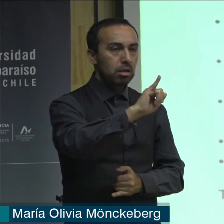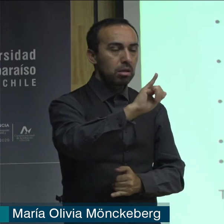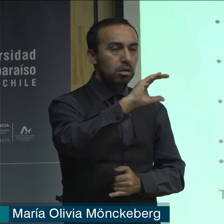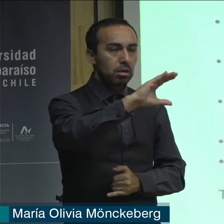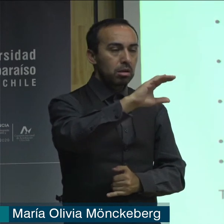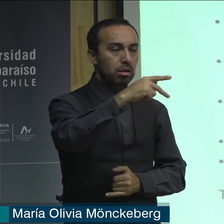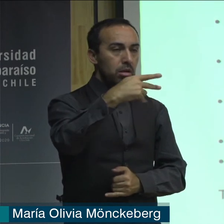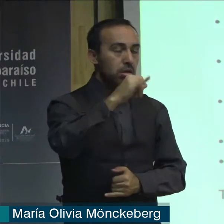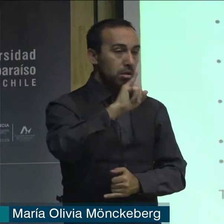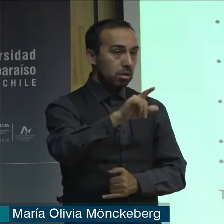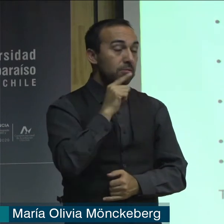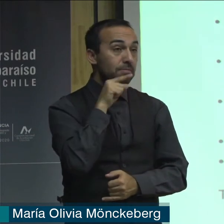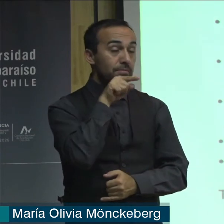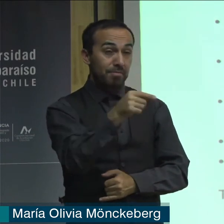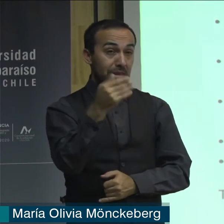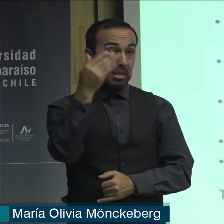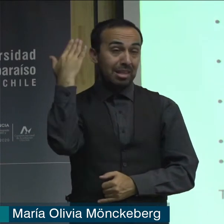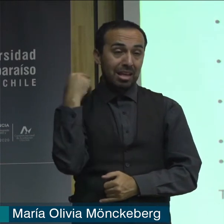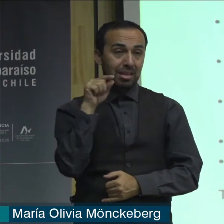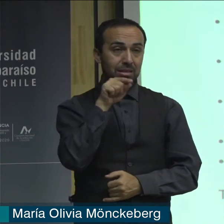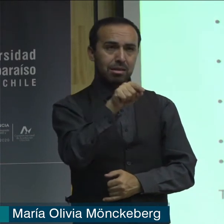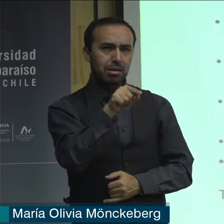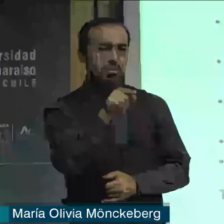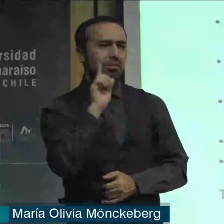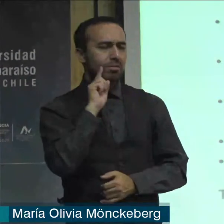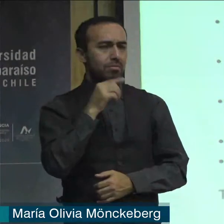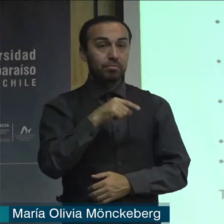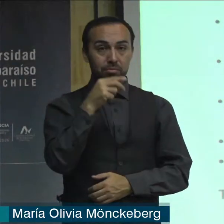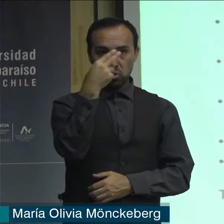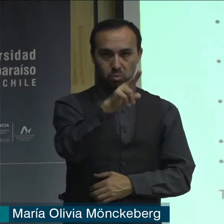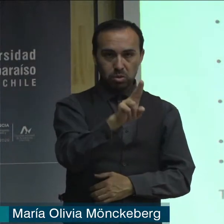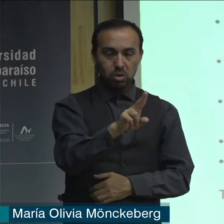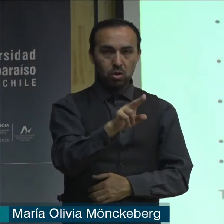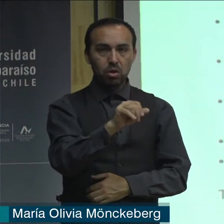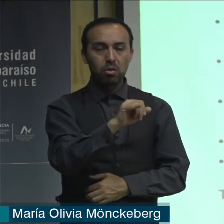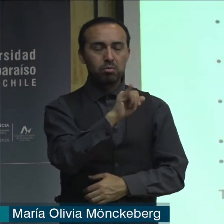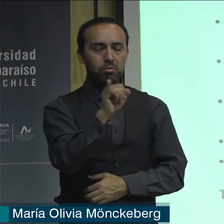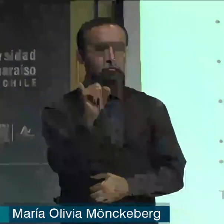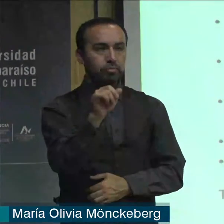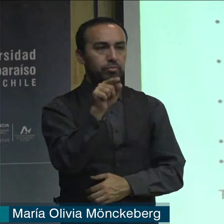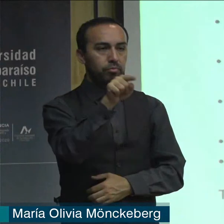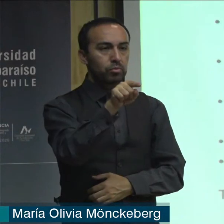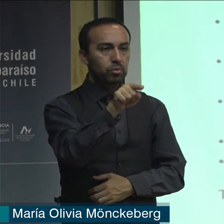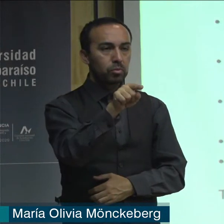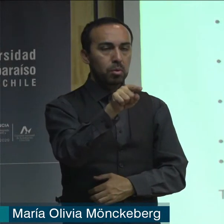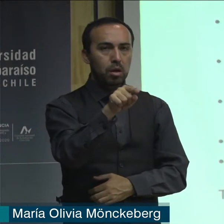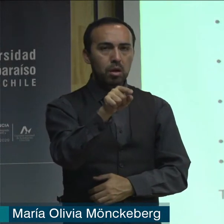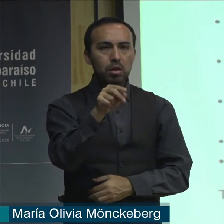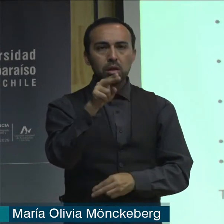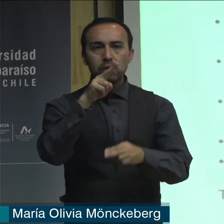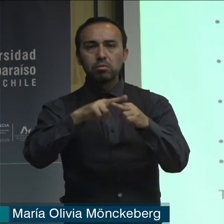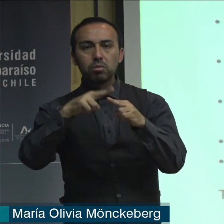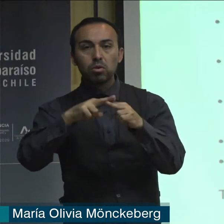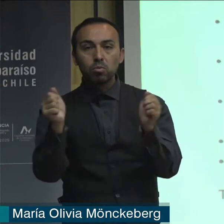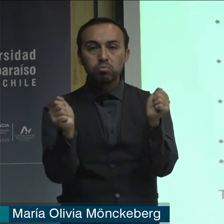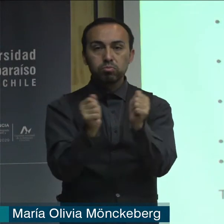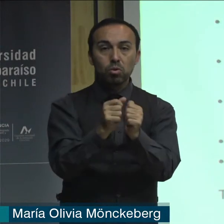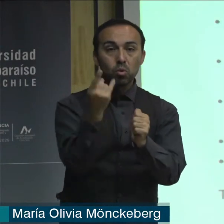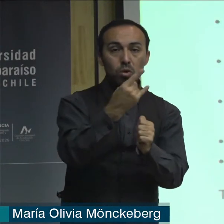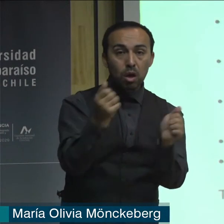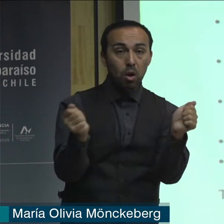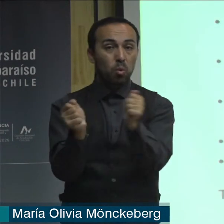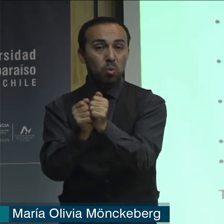el comienzo de Sergio De Castro después de los que privatizaron con empresa